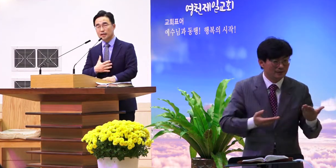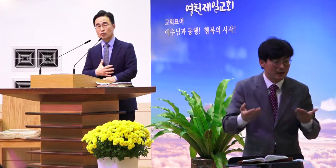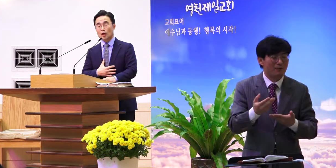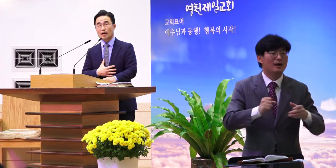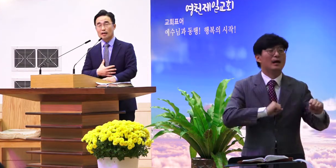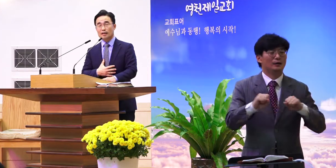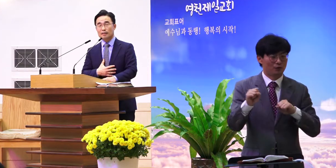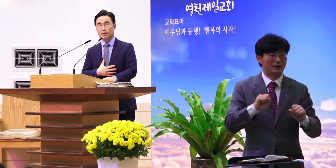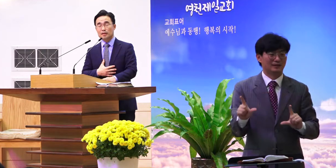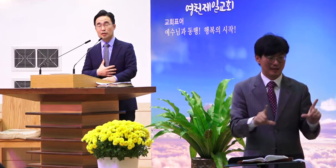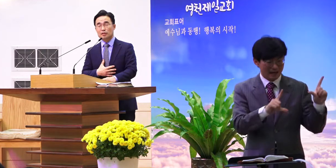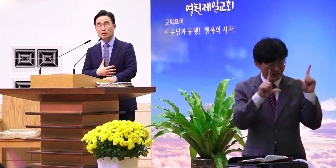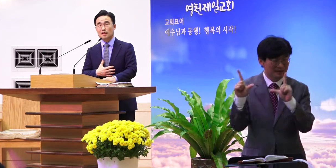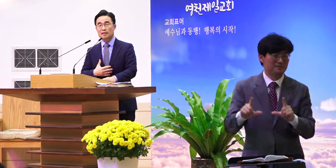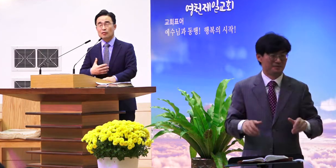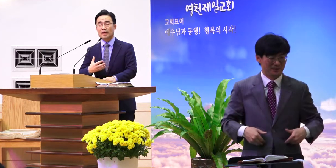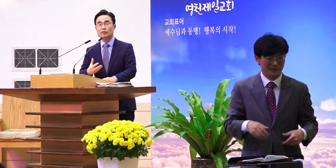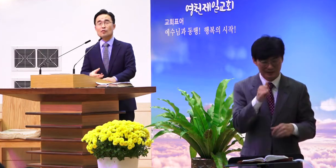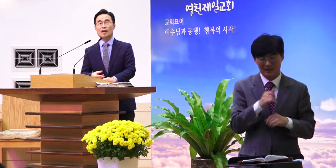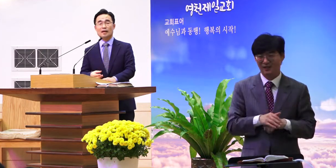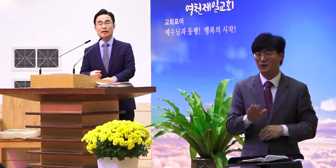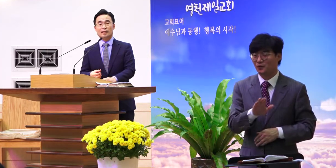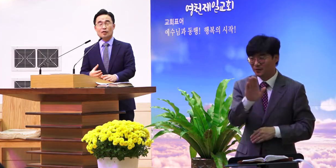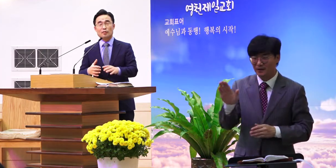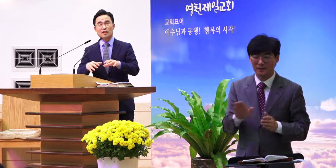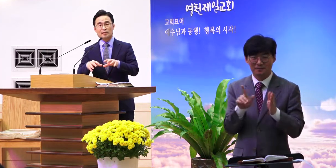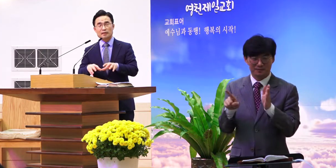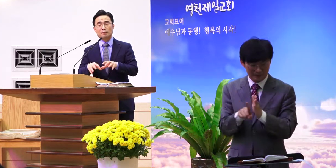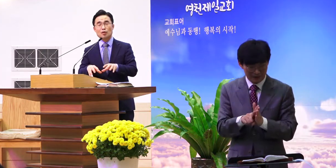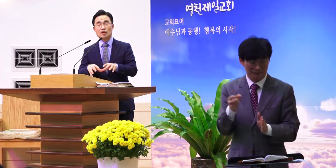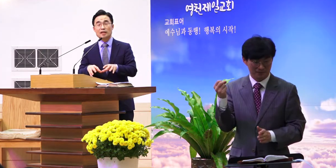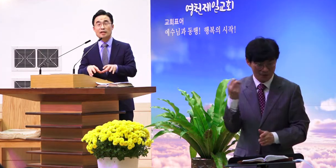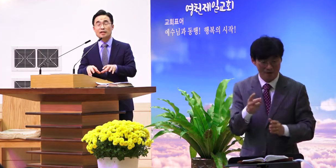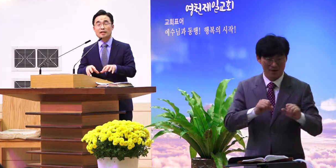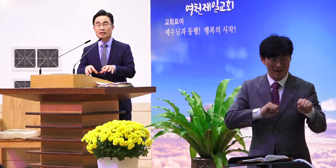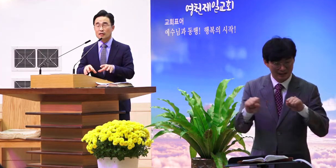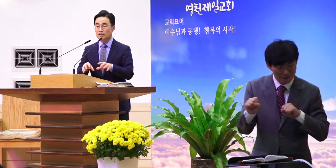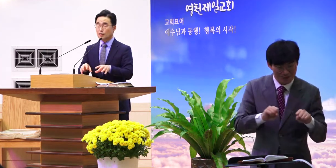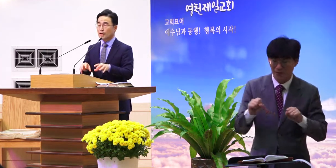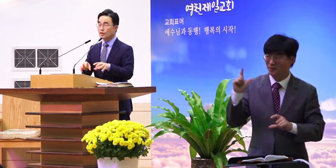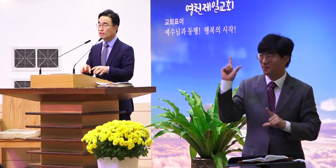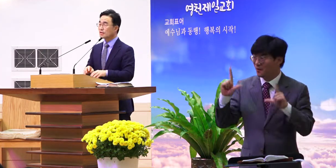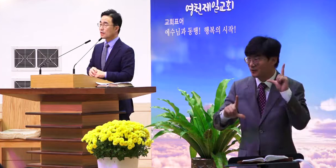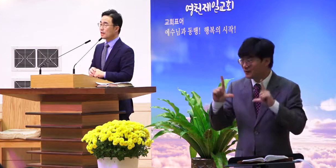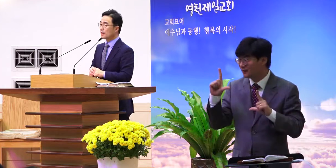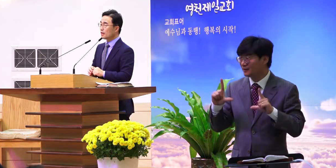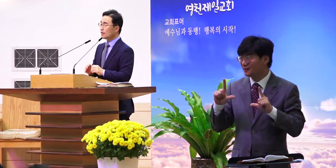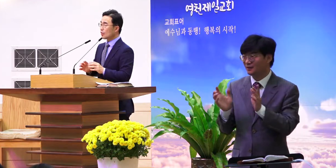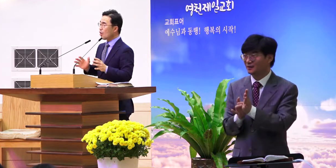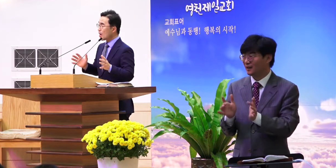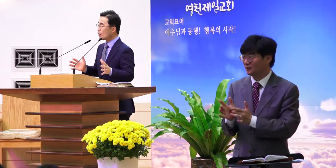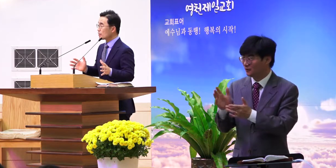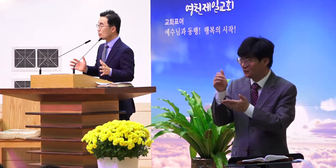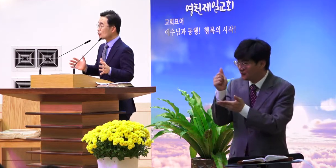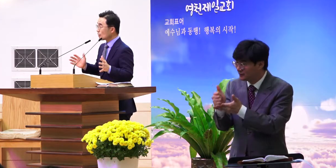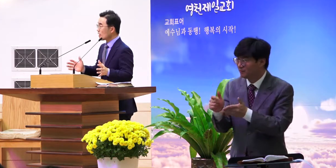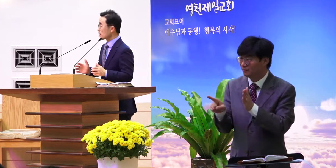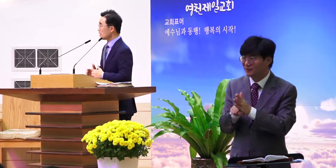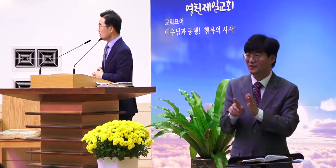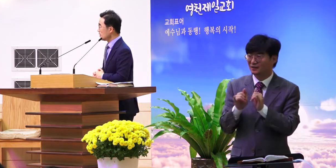여러분의 믿음을 통해서 나오는 행동과 그리고 여러분 근본적인 그런 그리스도의 정체성이 더